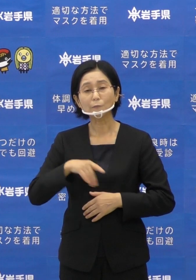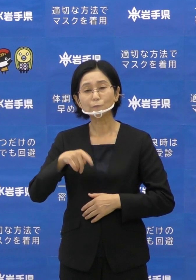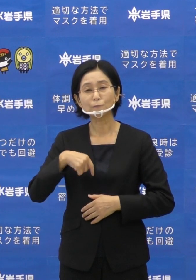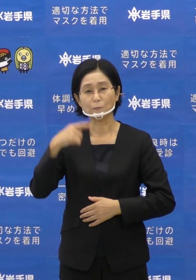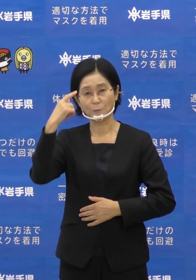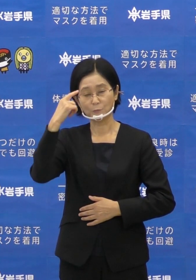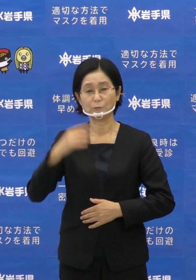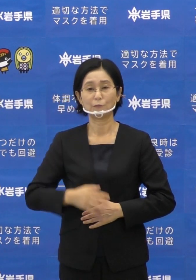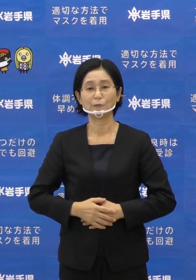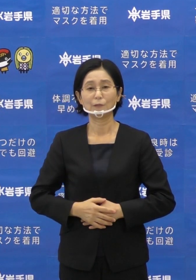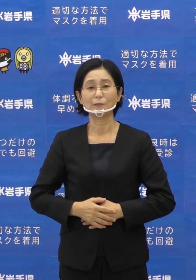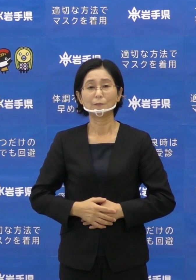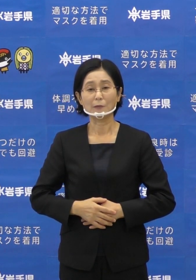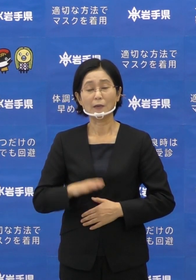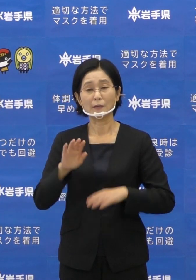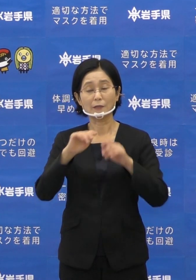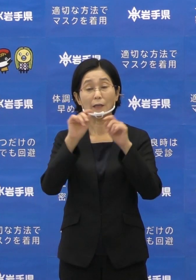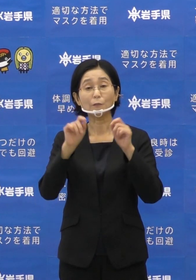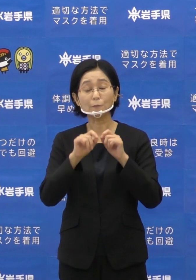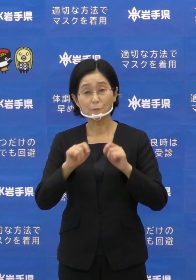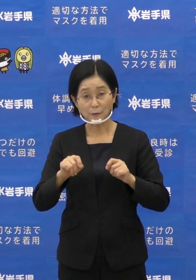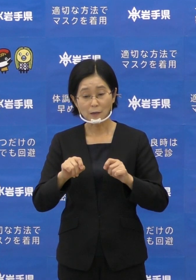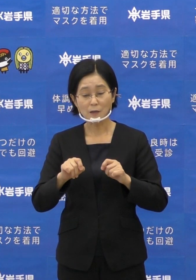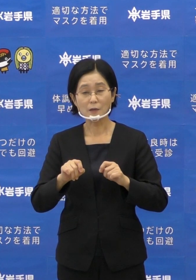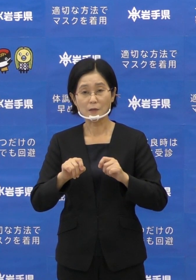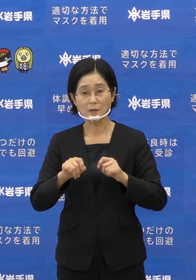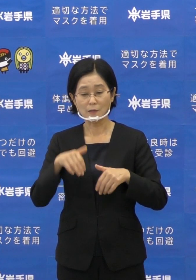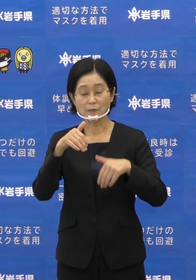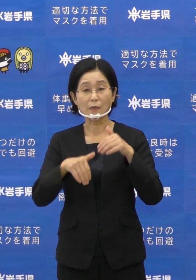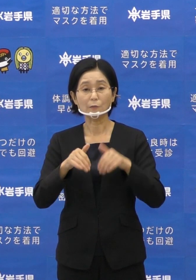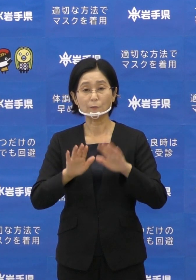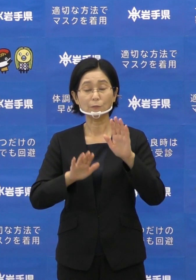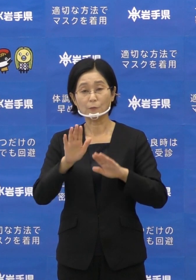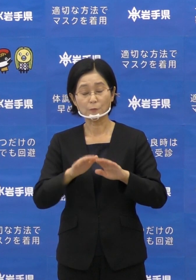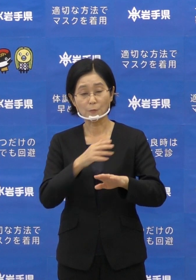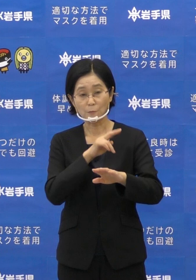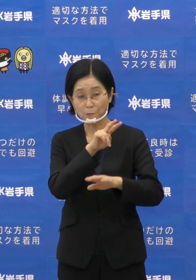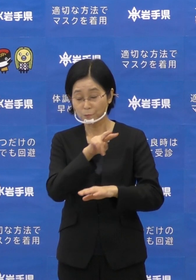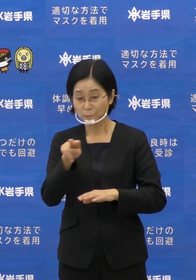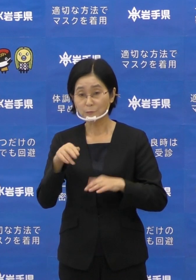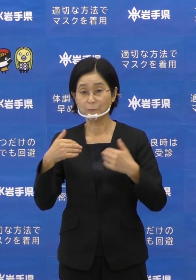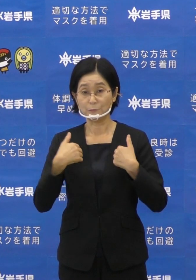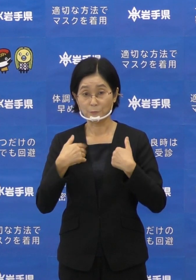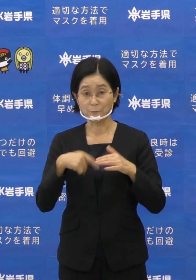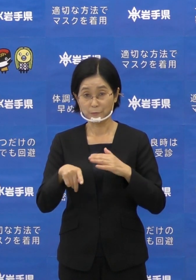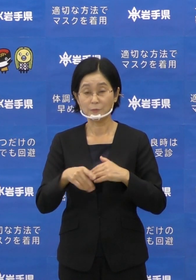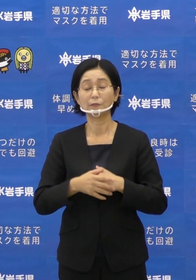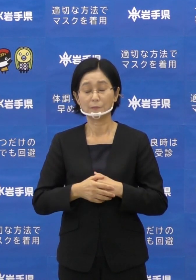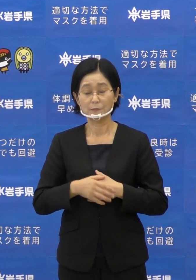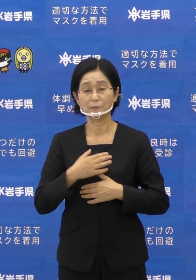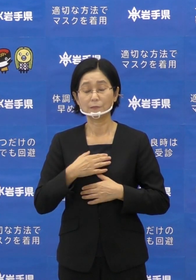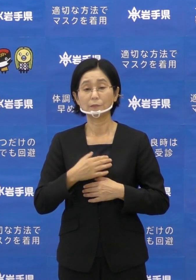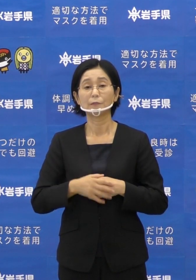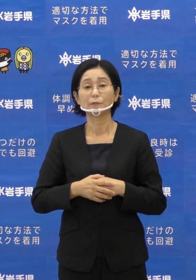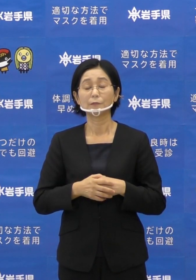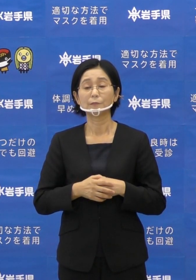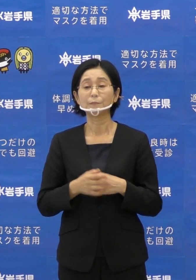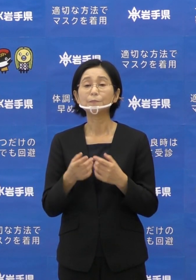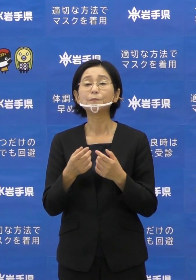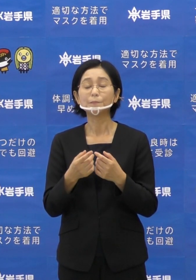まあ、その見ていかないとわからないというところとあると思います。とその立憲のですね党本部 そう